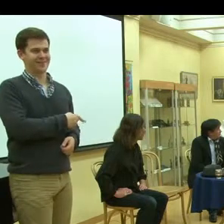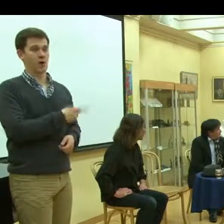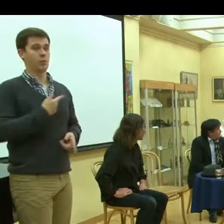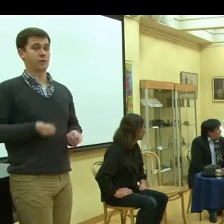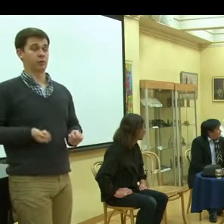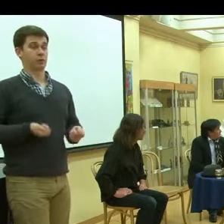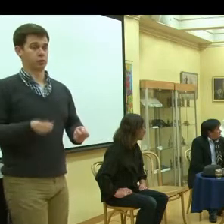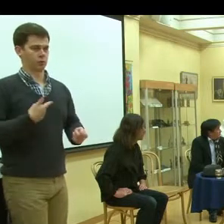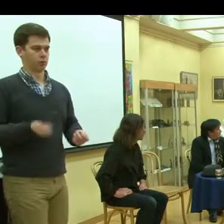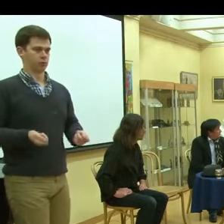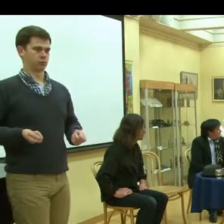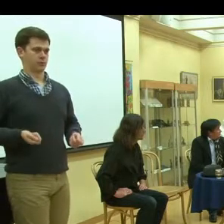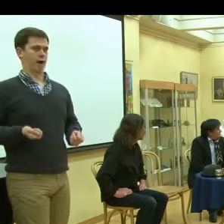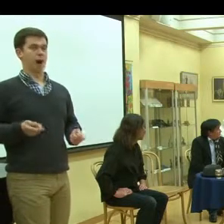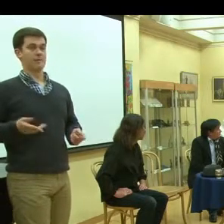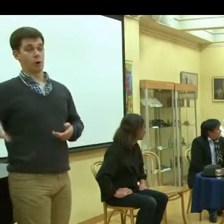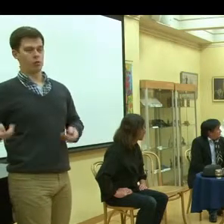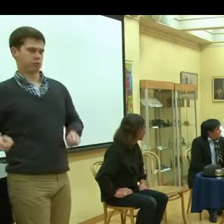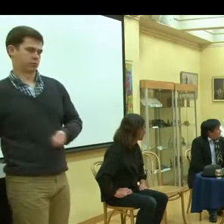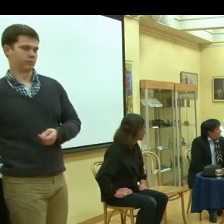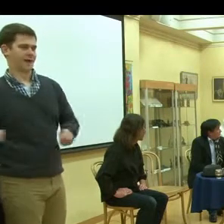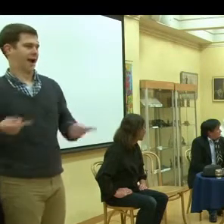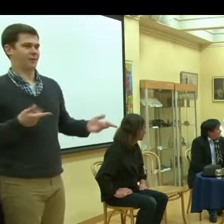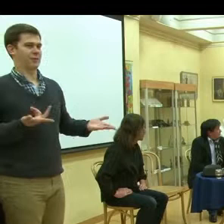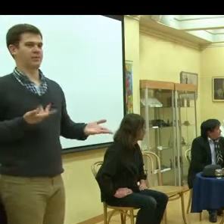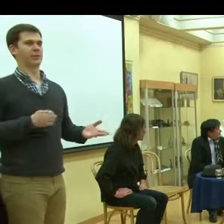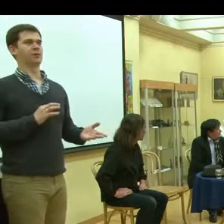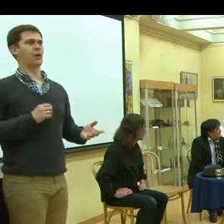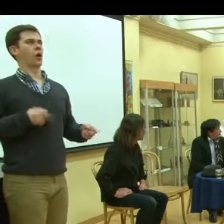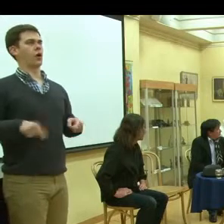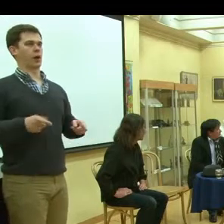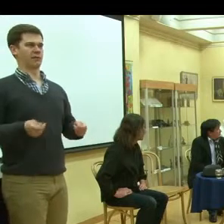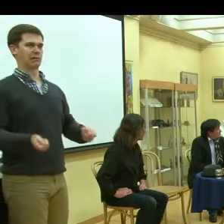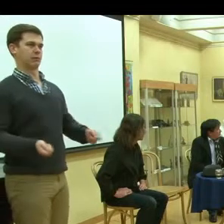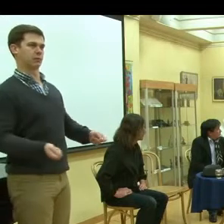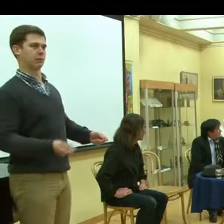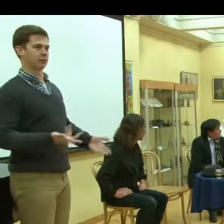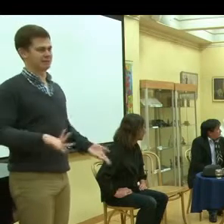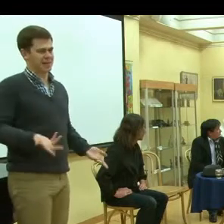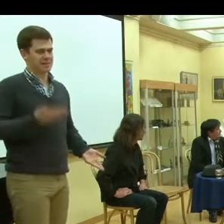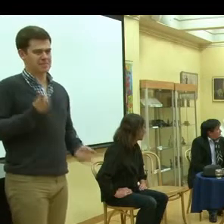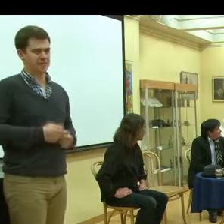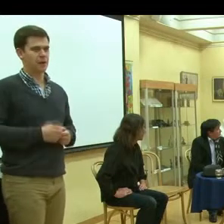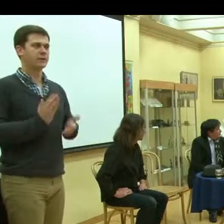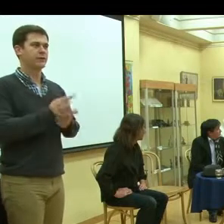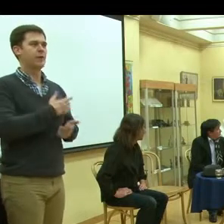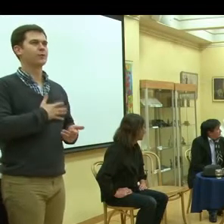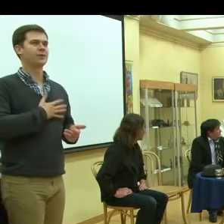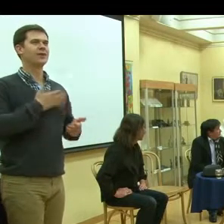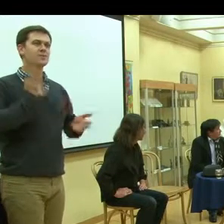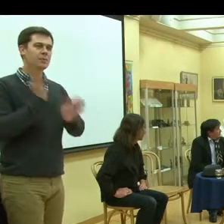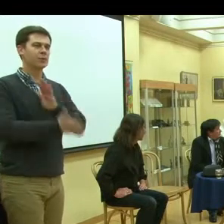wszystko od niego zależy. Ja na razie jeszcze nie czuję muzyki, czuję bardziej właśnie, skupiam się na tej